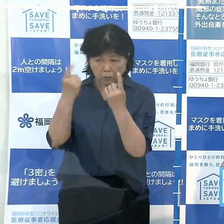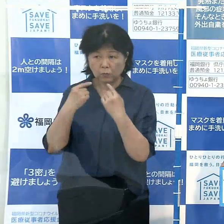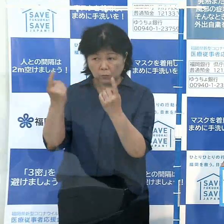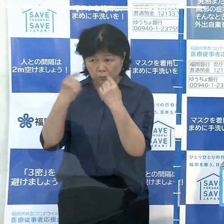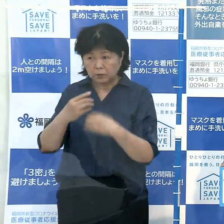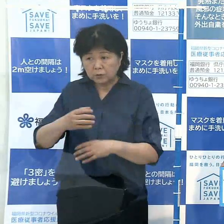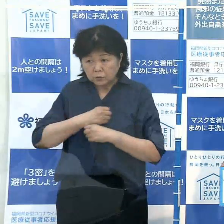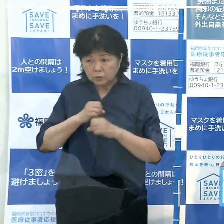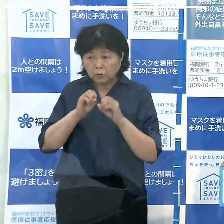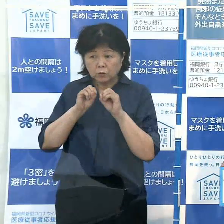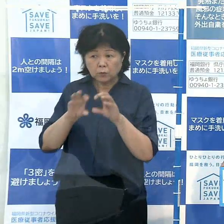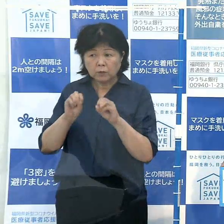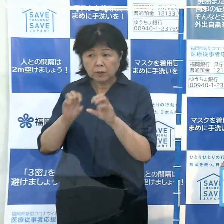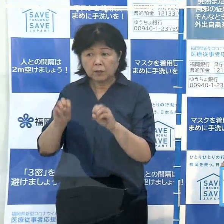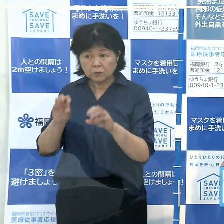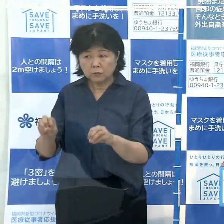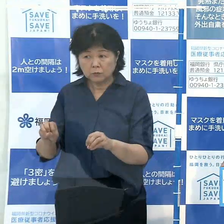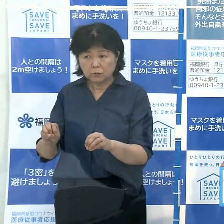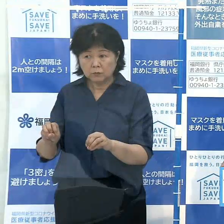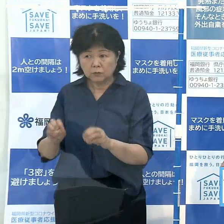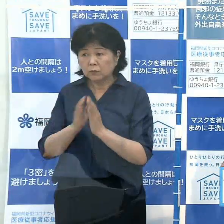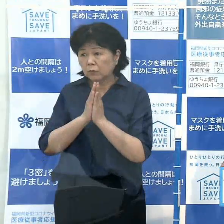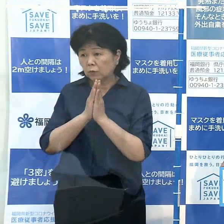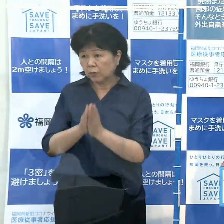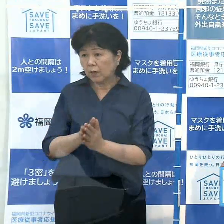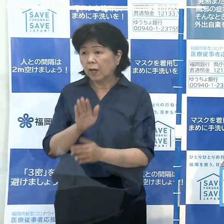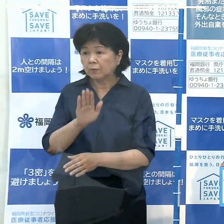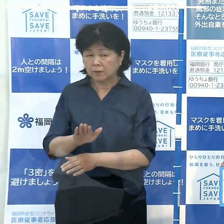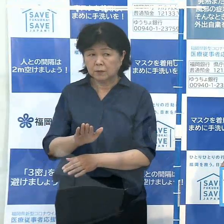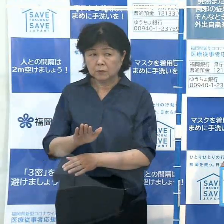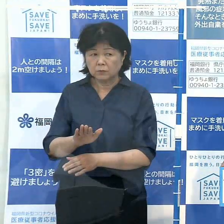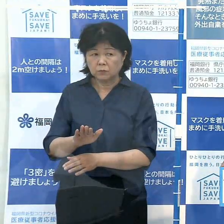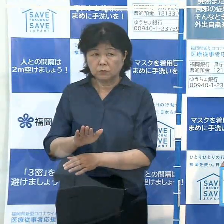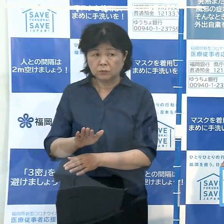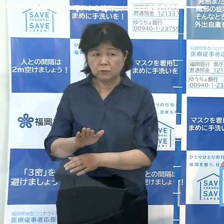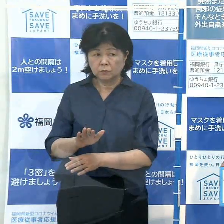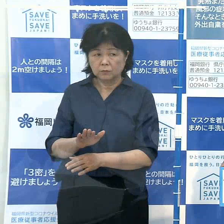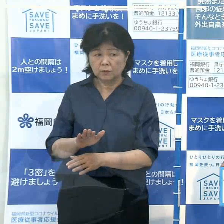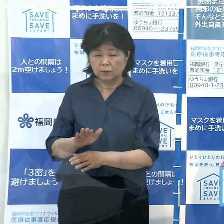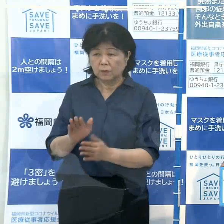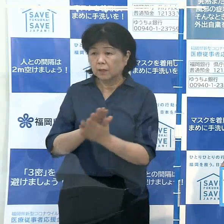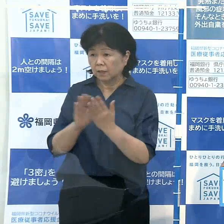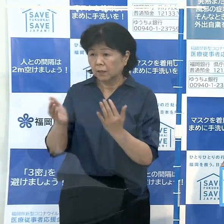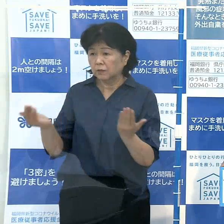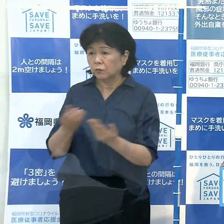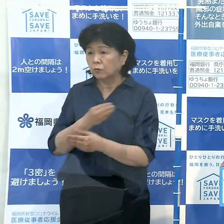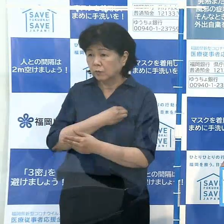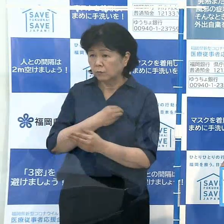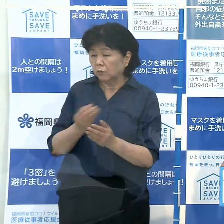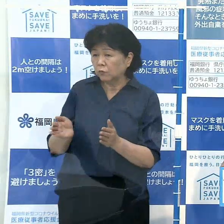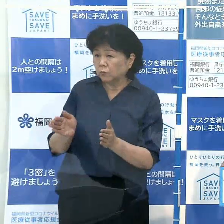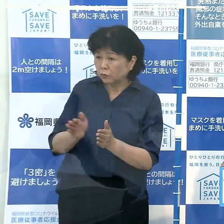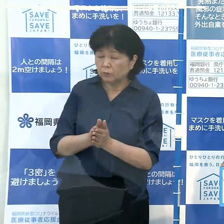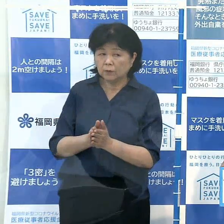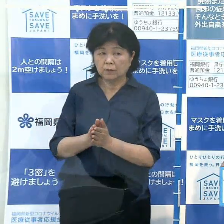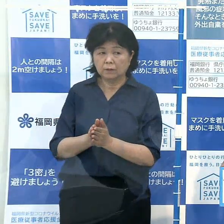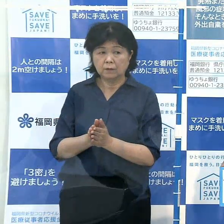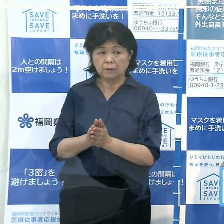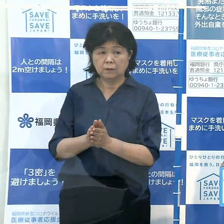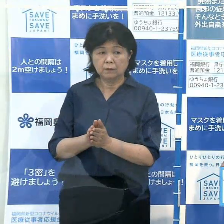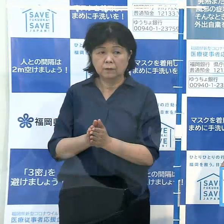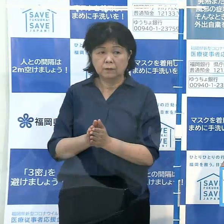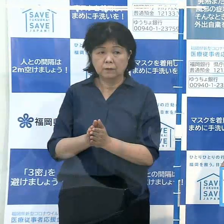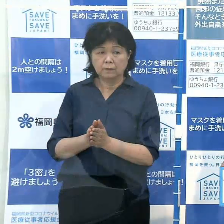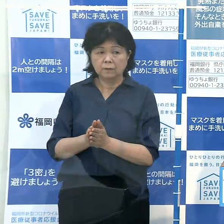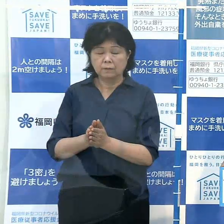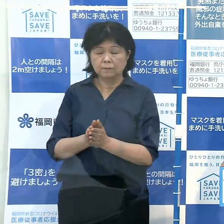けるというような呼びかけがありましたけど、例えば特にこうそういったお仕事をしている県職員とかも含めてですね、その人にはこう、